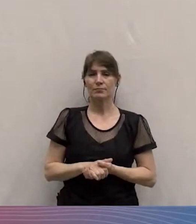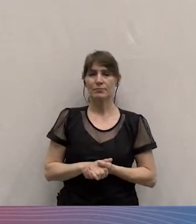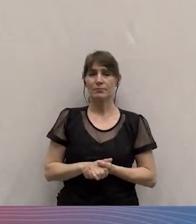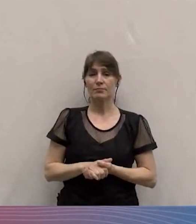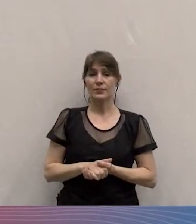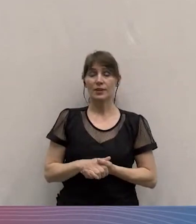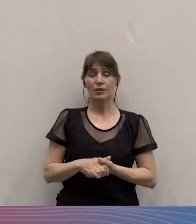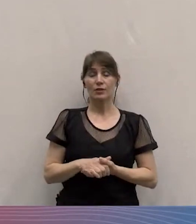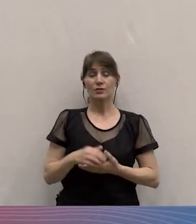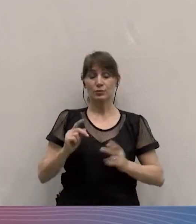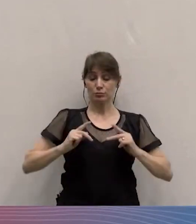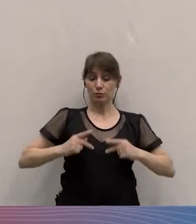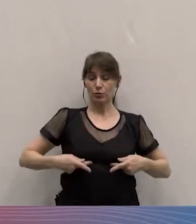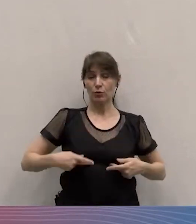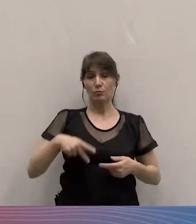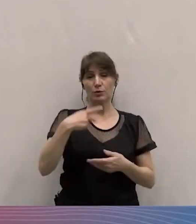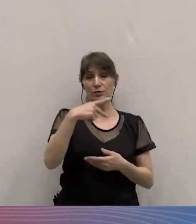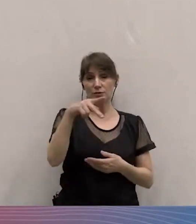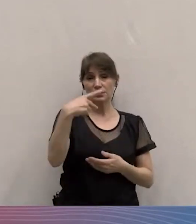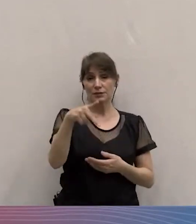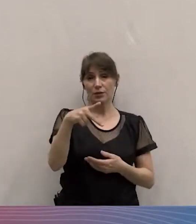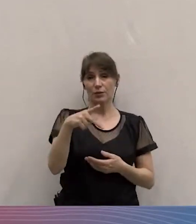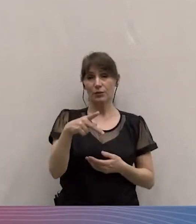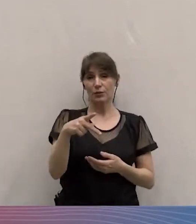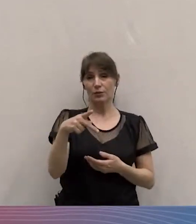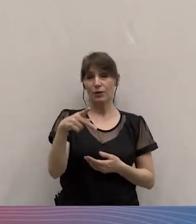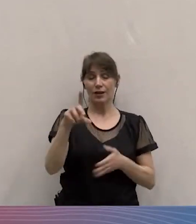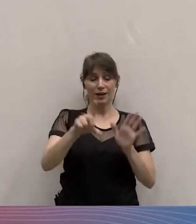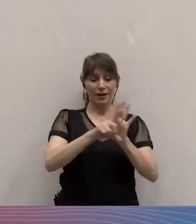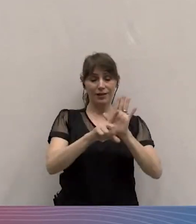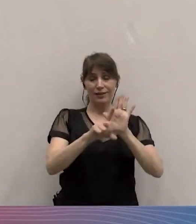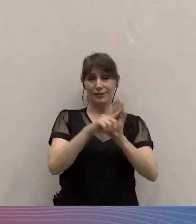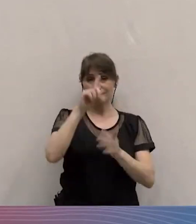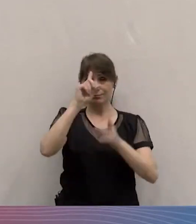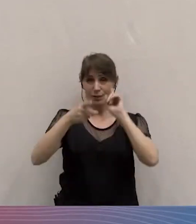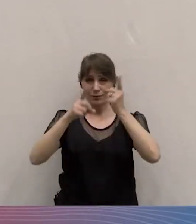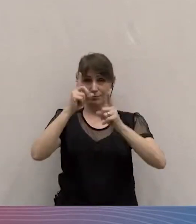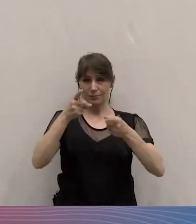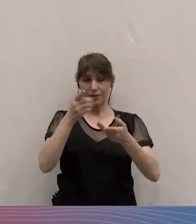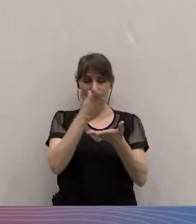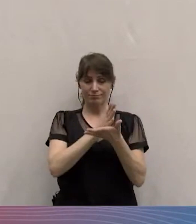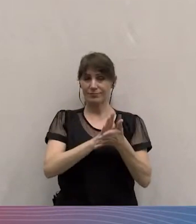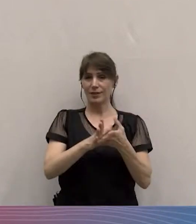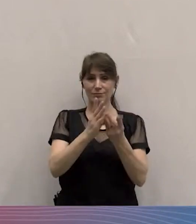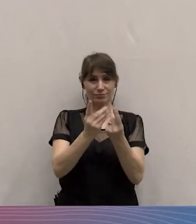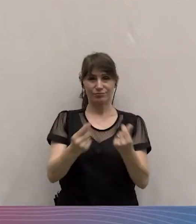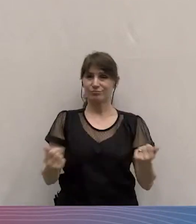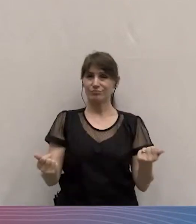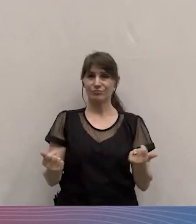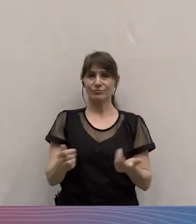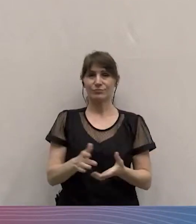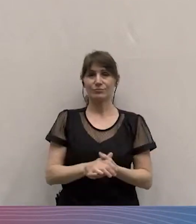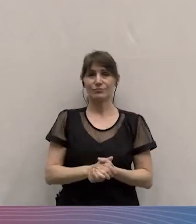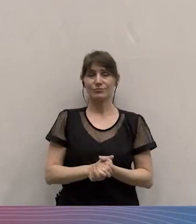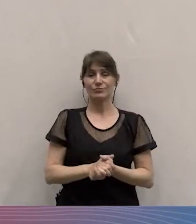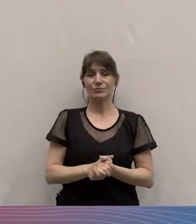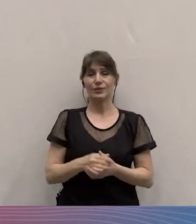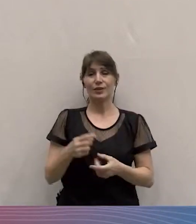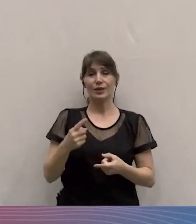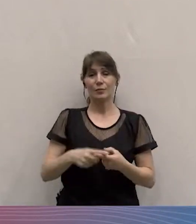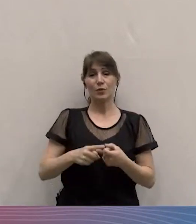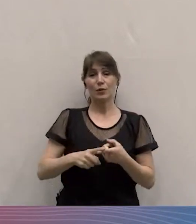Assim, irmão, na sua carne, ele aboliu a lei dos mandamentos na forma de ordenanças, porque o